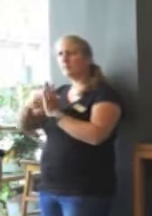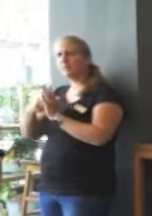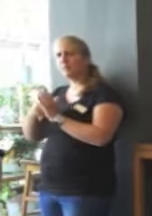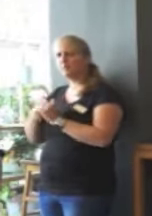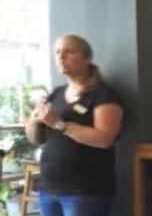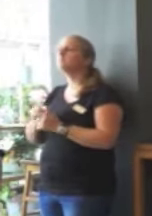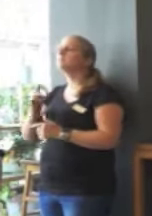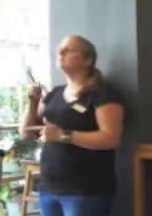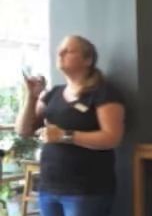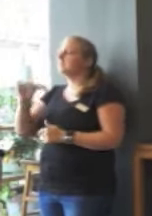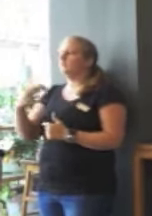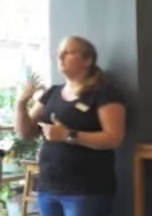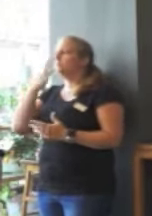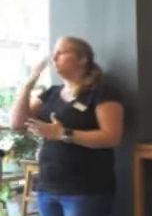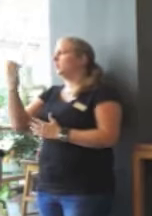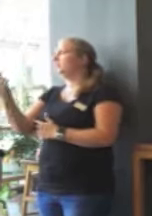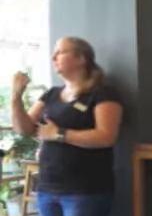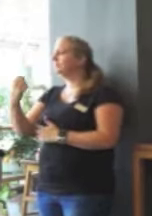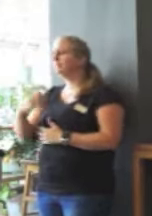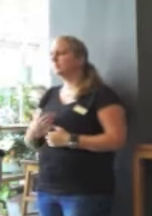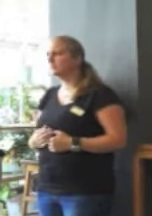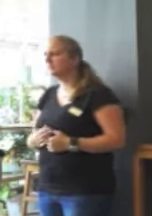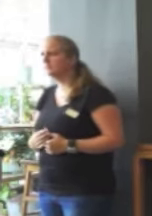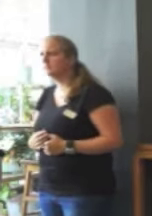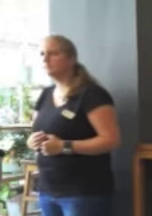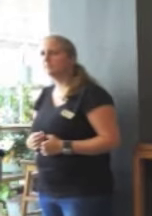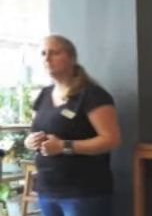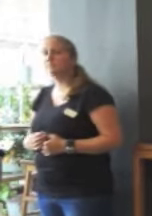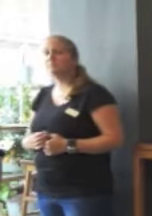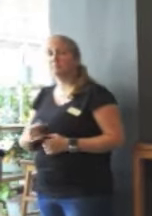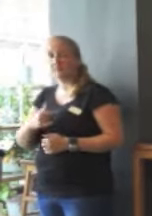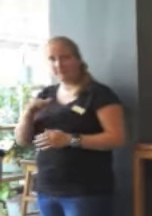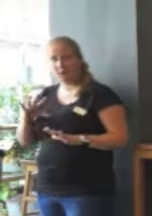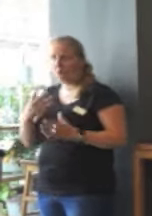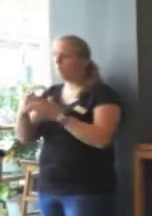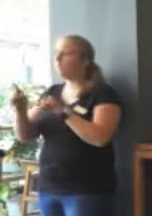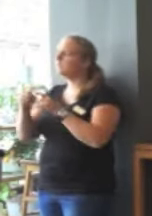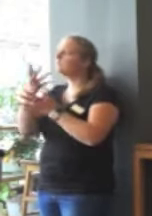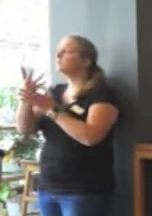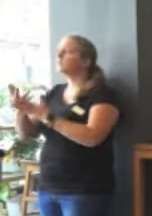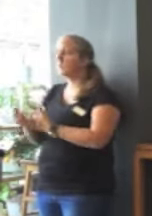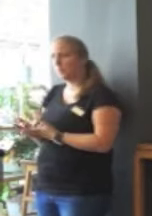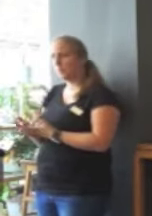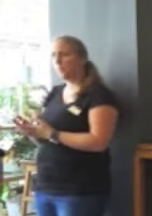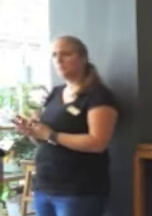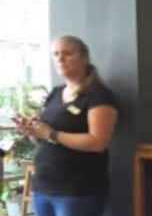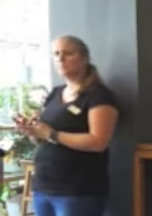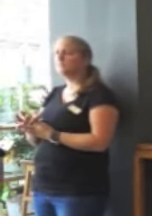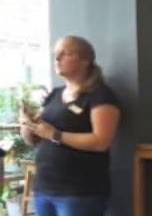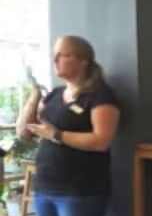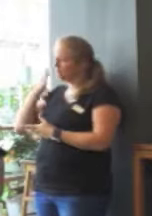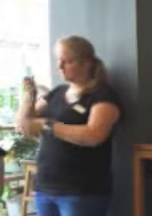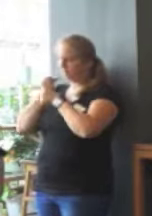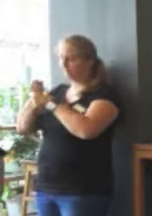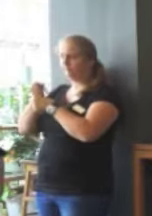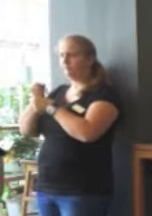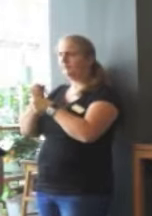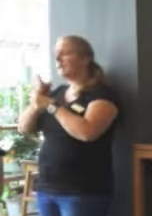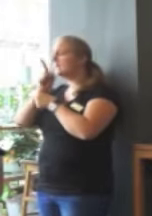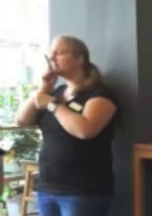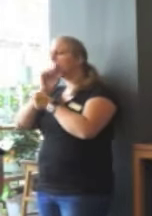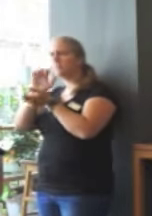ett enormt starkt gensvar skulle jag vilja säga. Samtidigt så har vi ju strukturer som är ganska fasta. Man kan rucka på